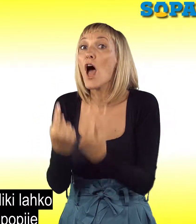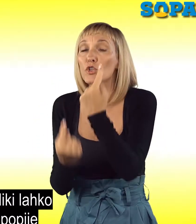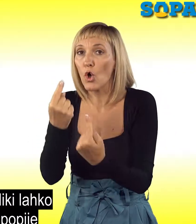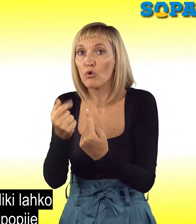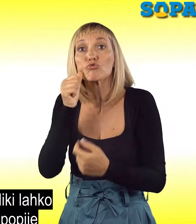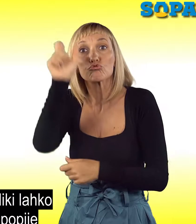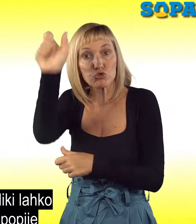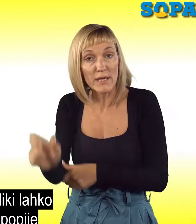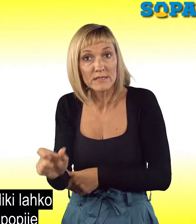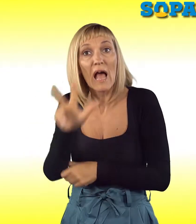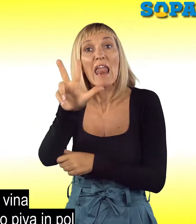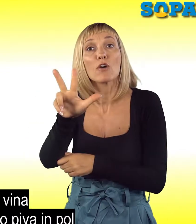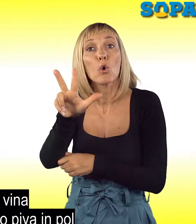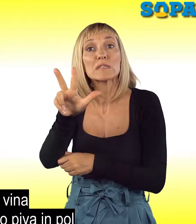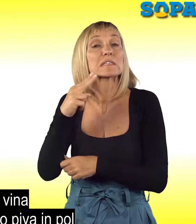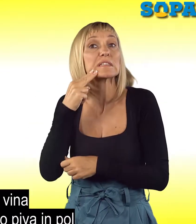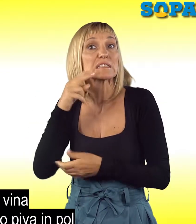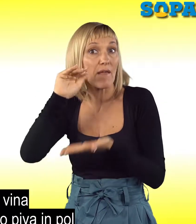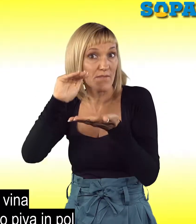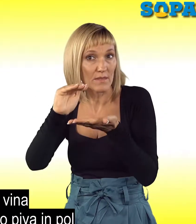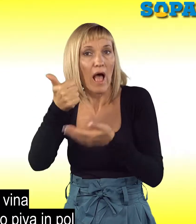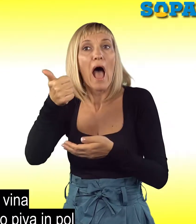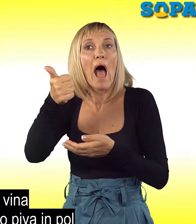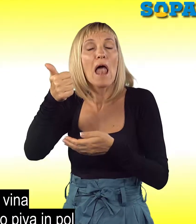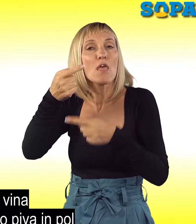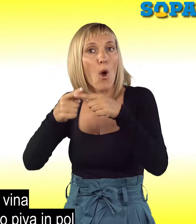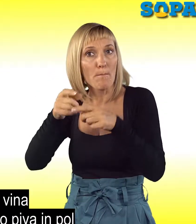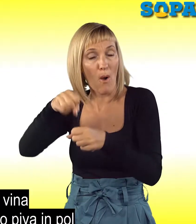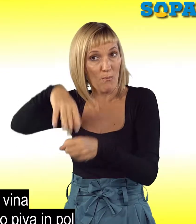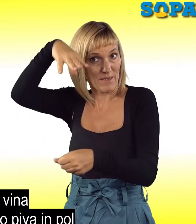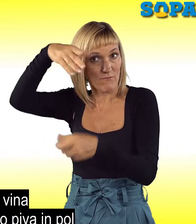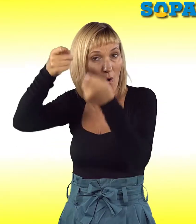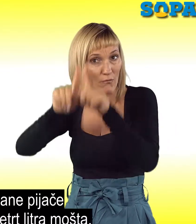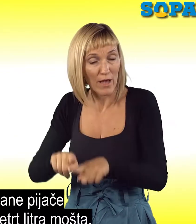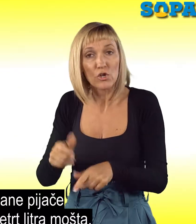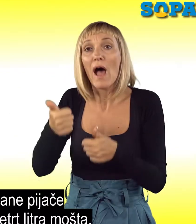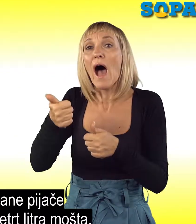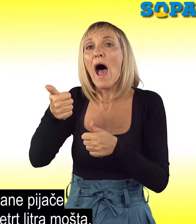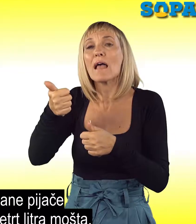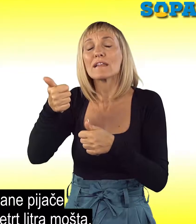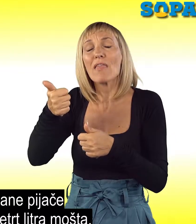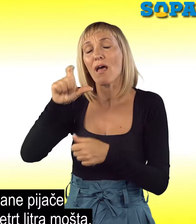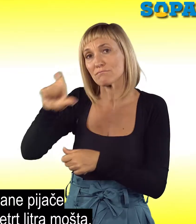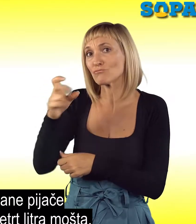ženska popije 3 deci vina ali 1 steklenico piva in pol ali 1 deci žgane pijače